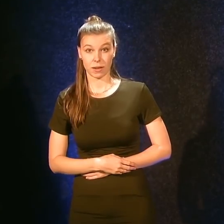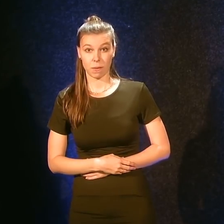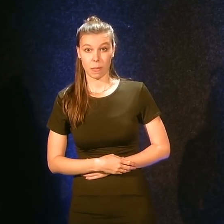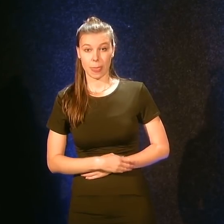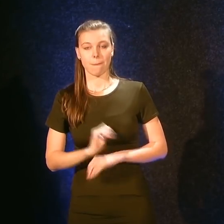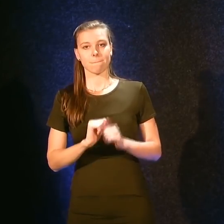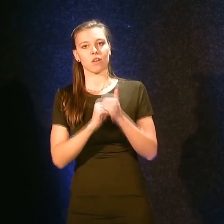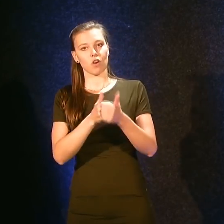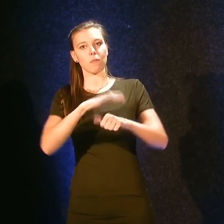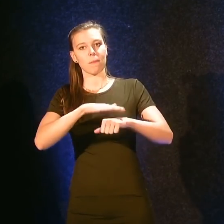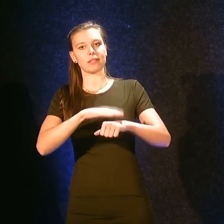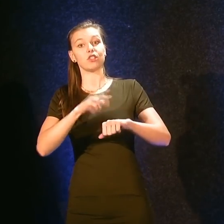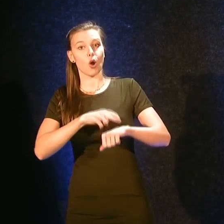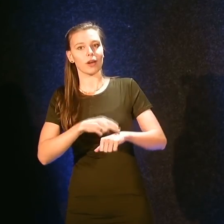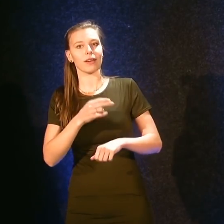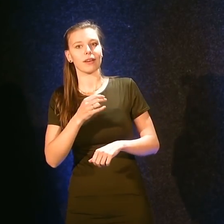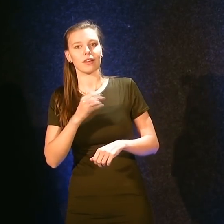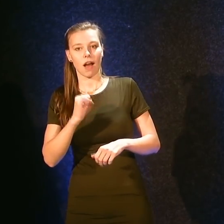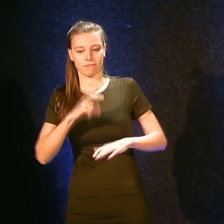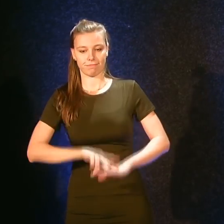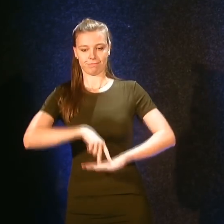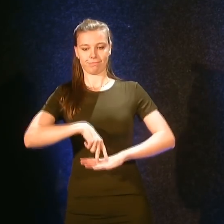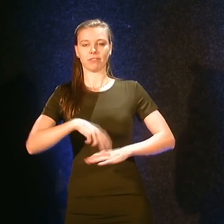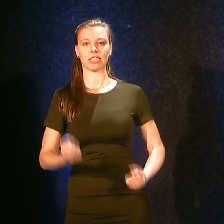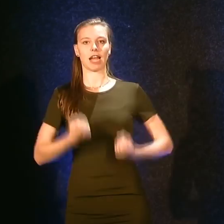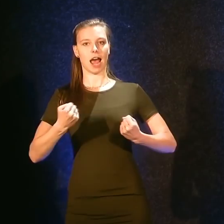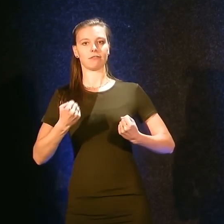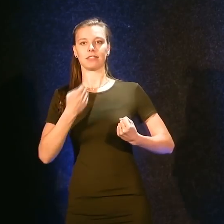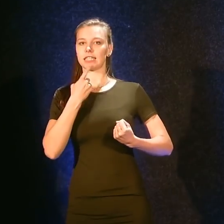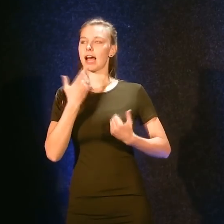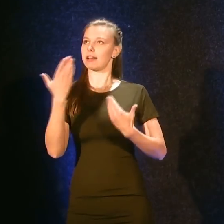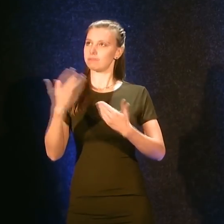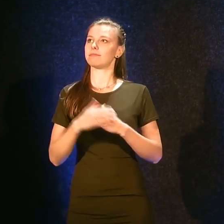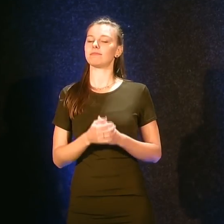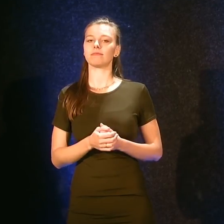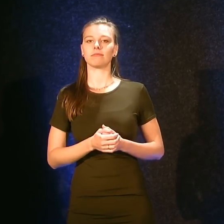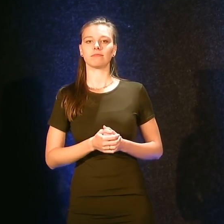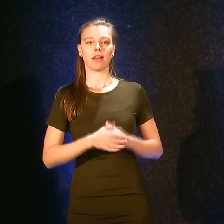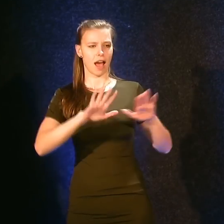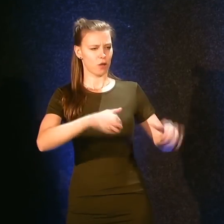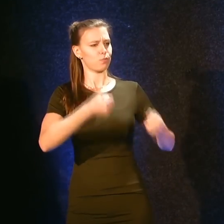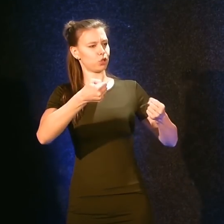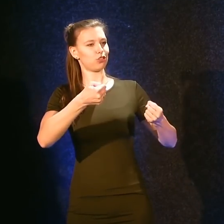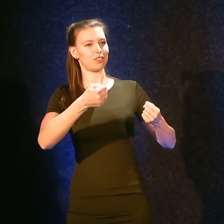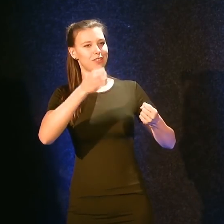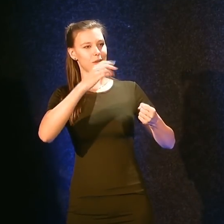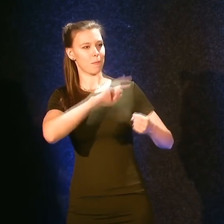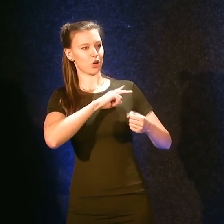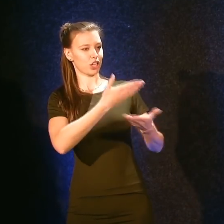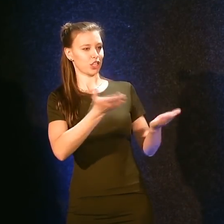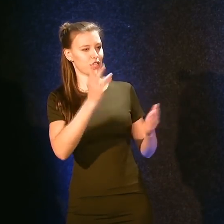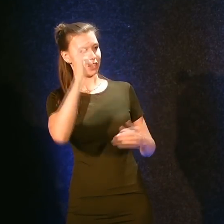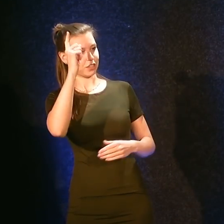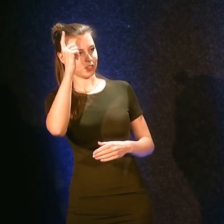Zodat je op het moment dat het nodig is, er kunt gaan staan en zeggen zult, houd moed, broeders,